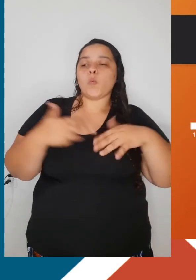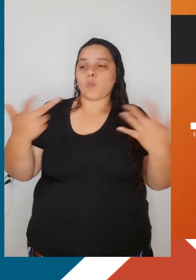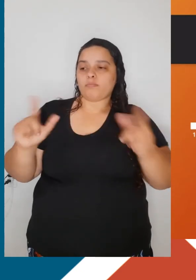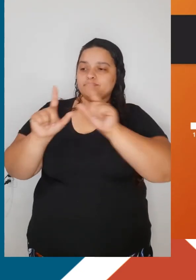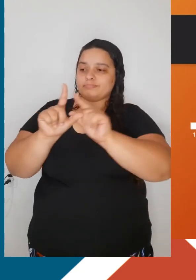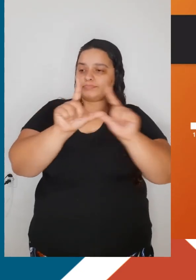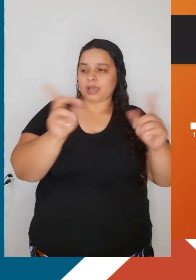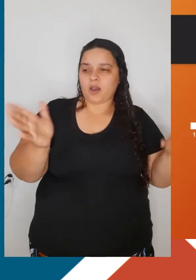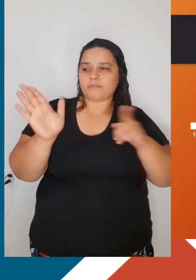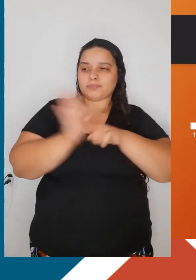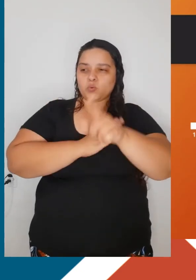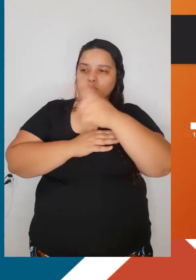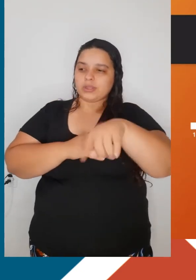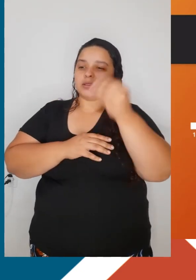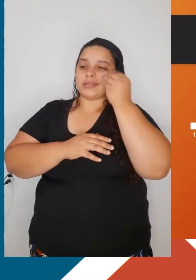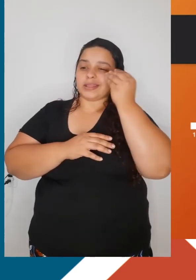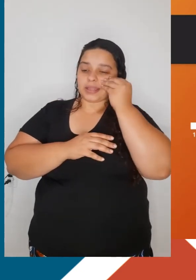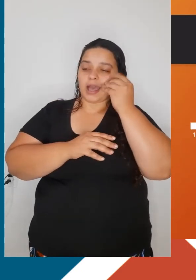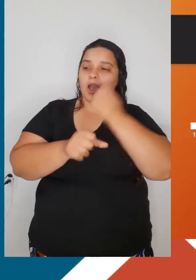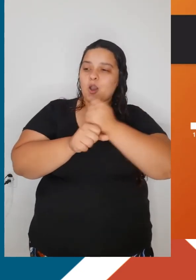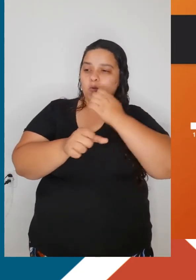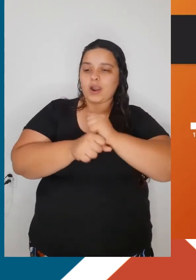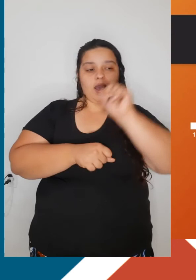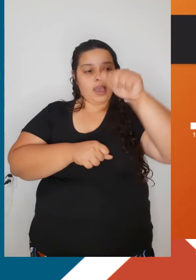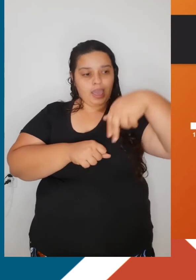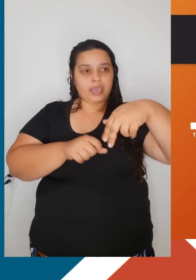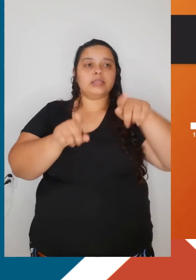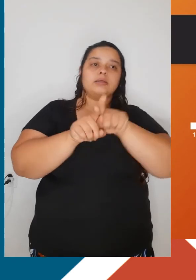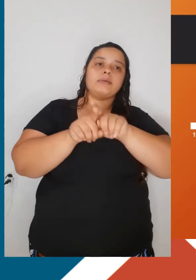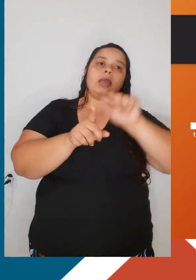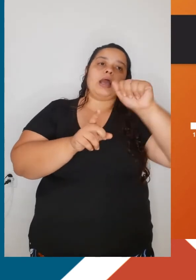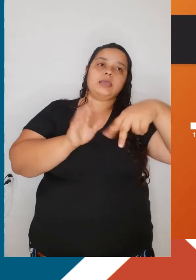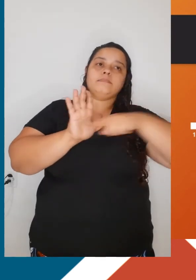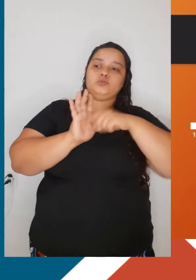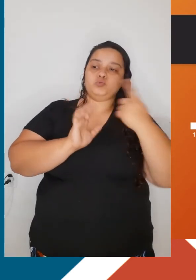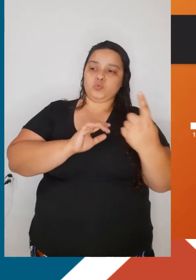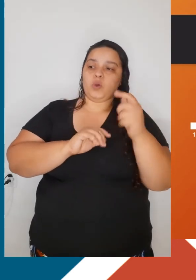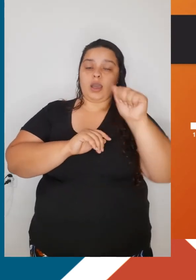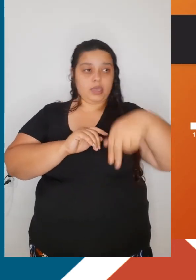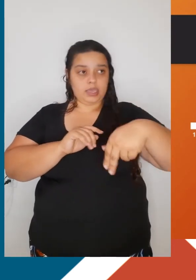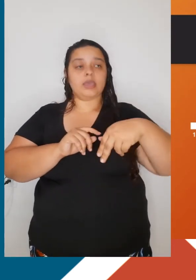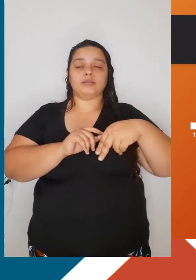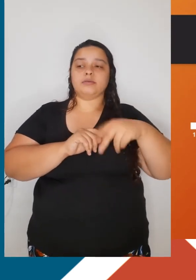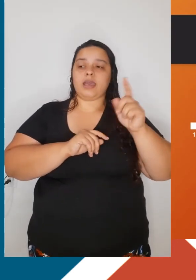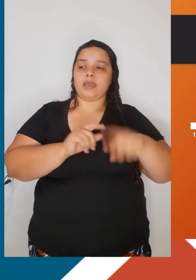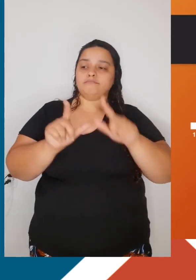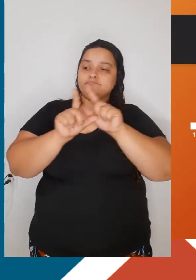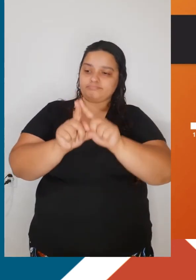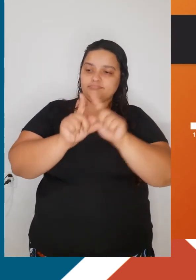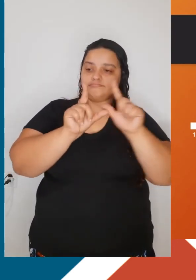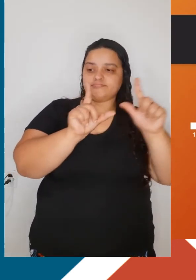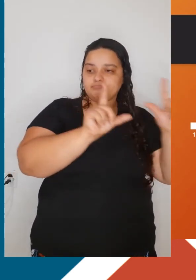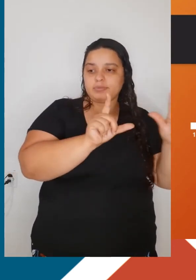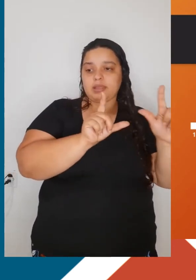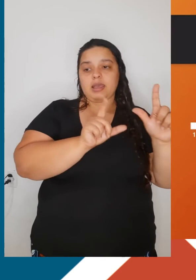Então vamos lá. Aqui nessa questão desejamos calcular a diferença de AN e AN menos 1, onde AN representa a área do